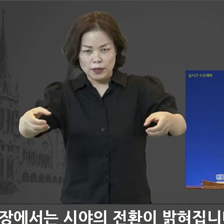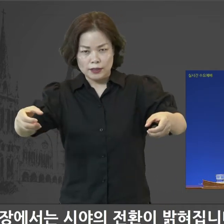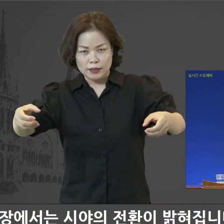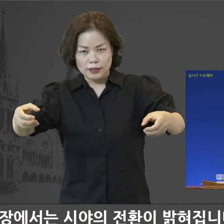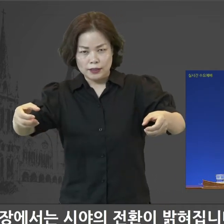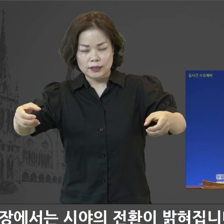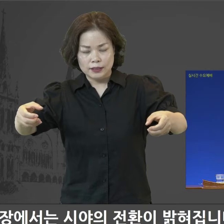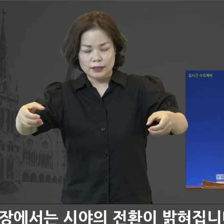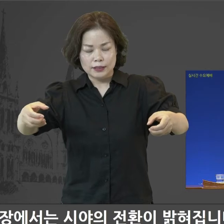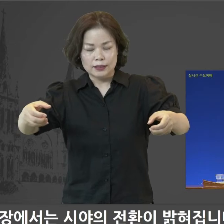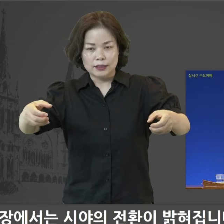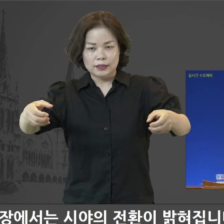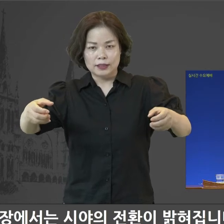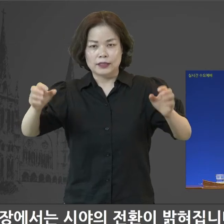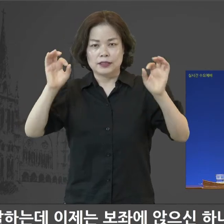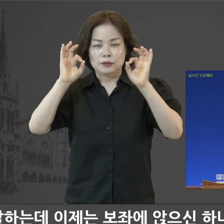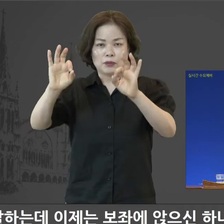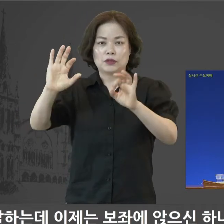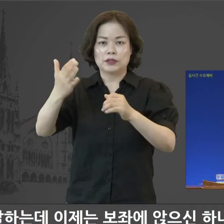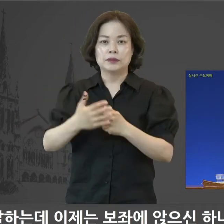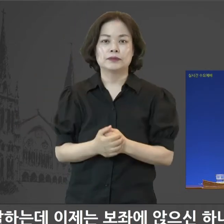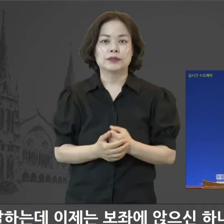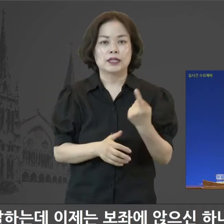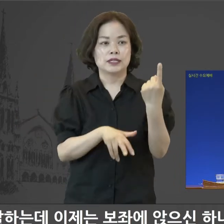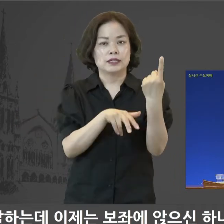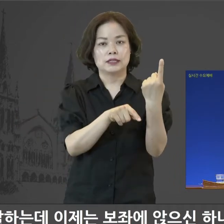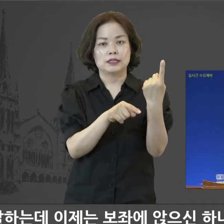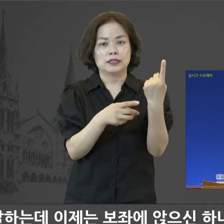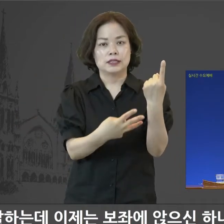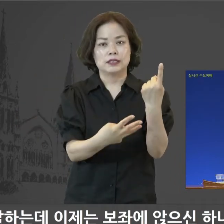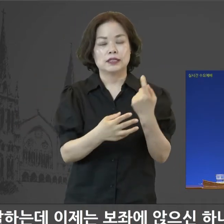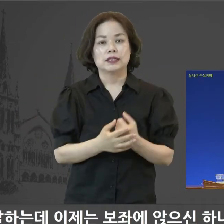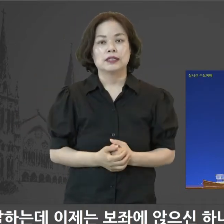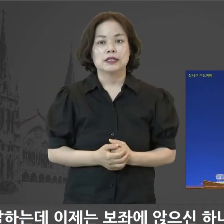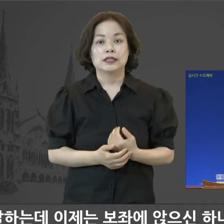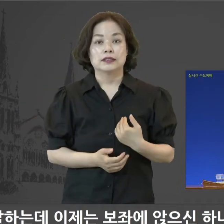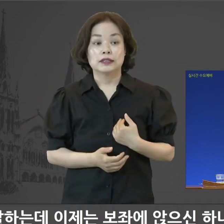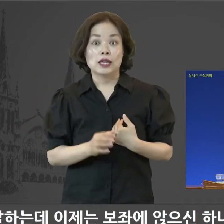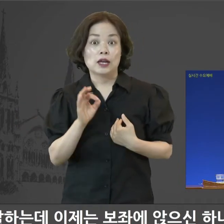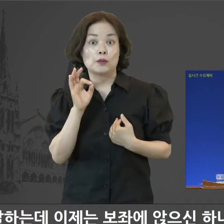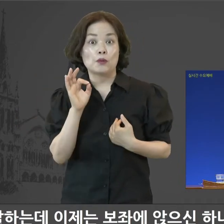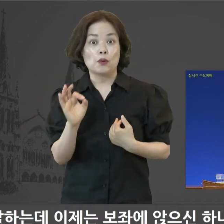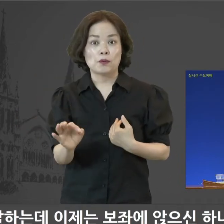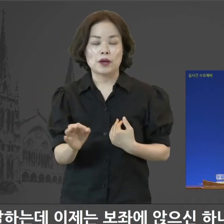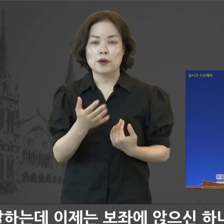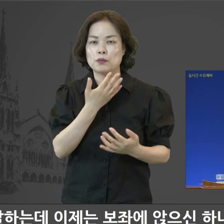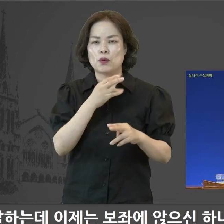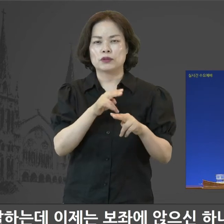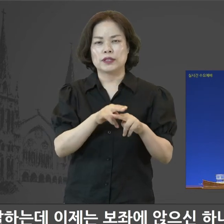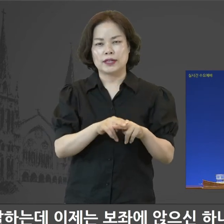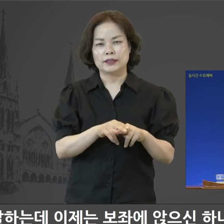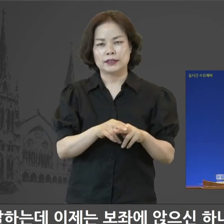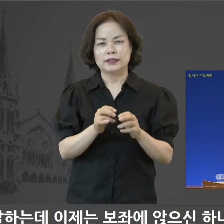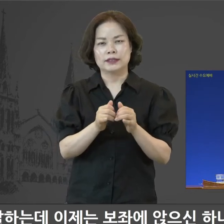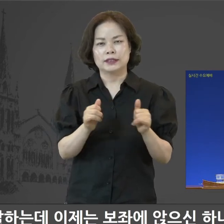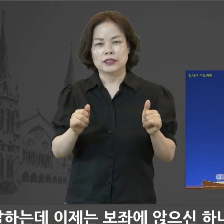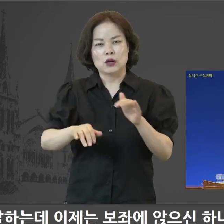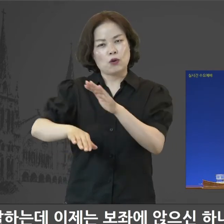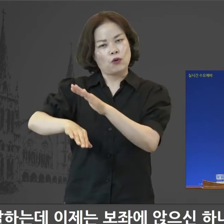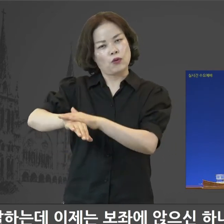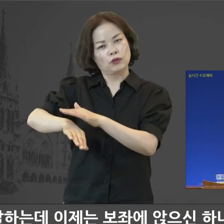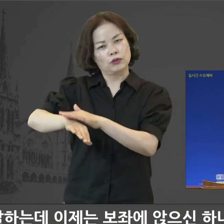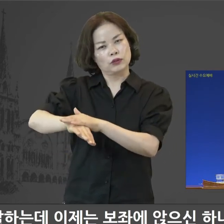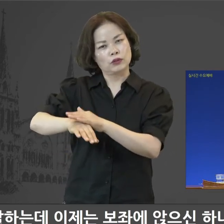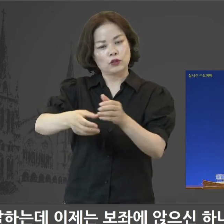시선이 옮겨집니다. 1절 말씀입니다. 내가 보매 보좌에 앉으신 이의